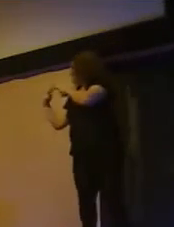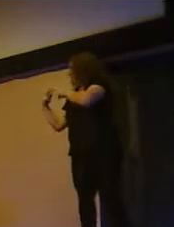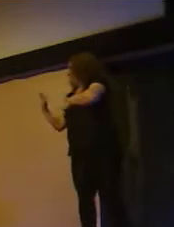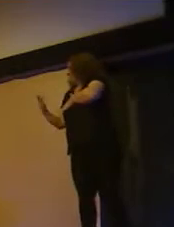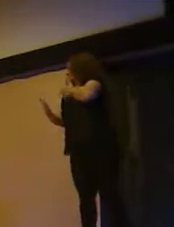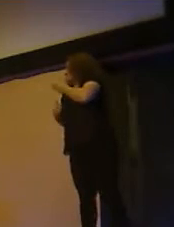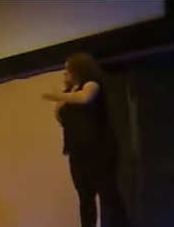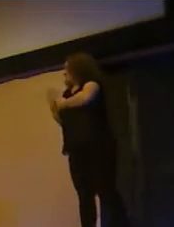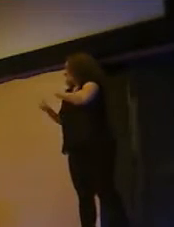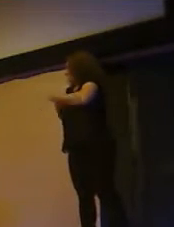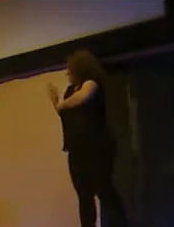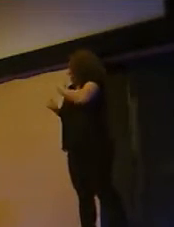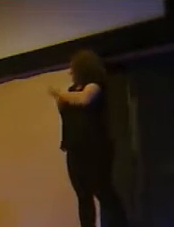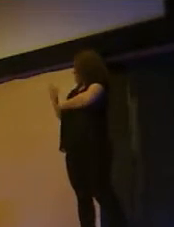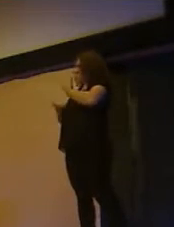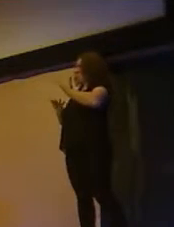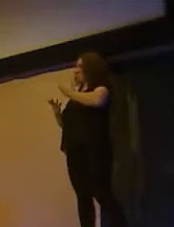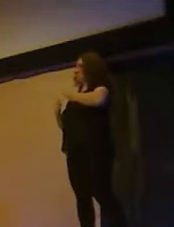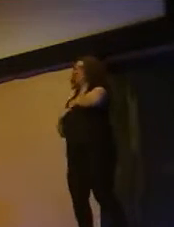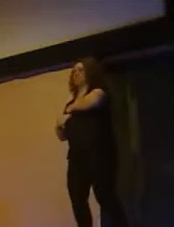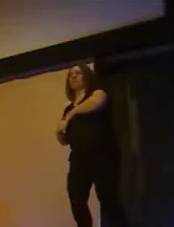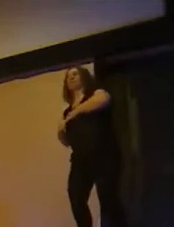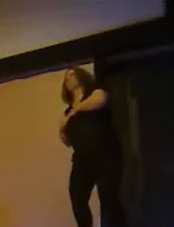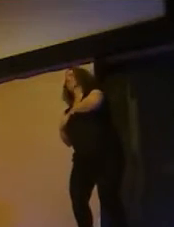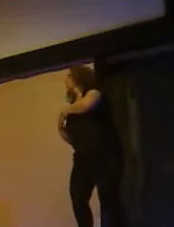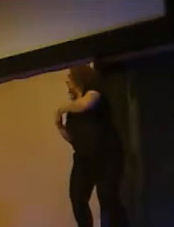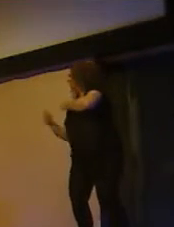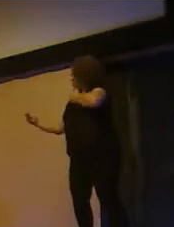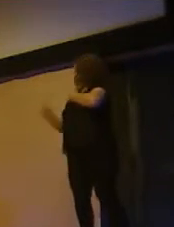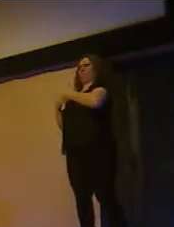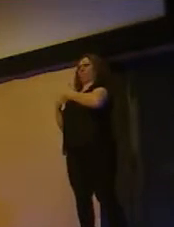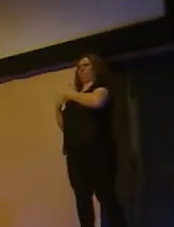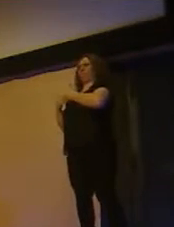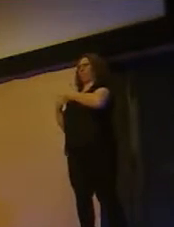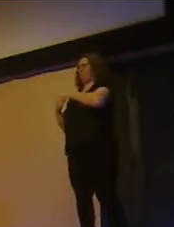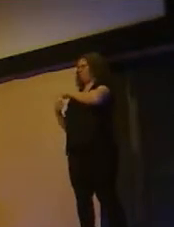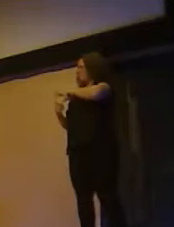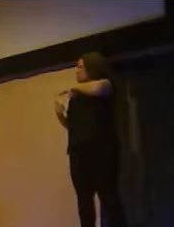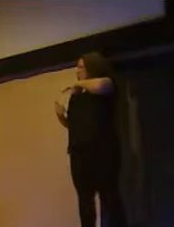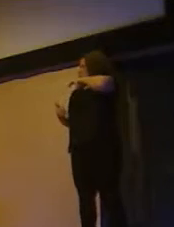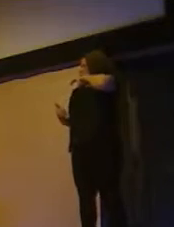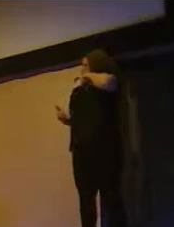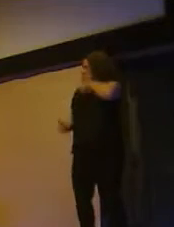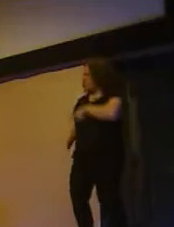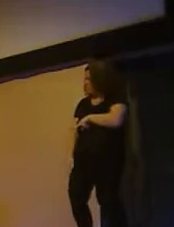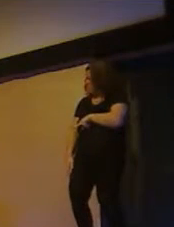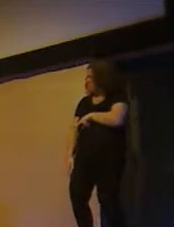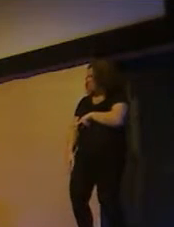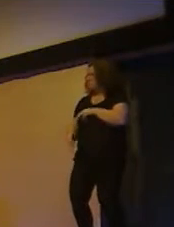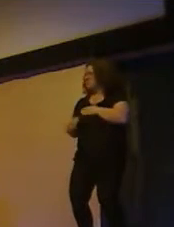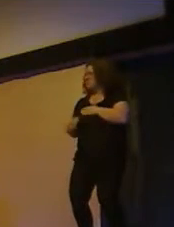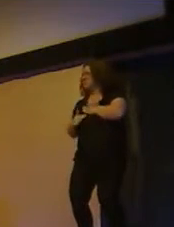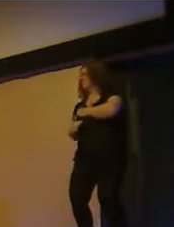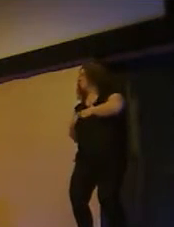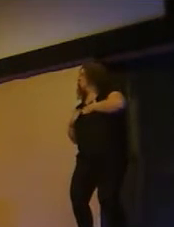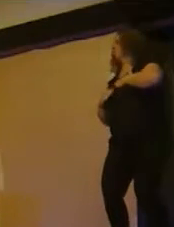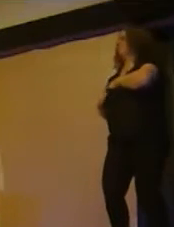cuando el suspiro es tan grande por amor, y tan corto al mismo